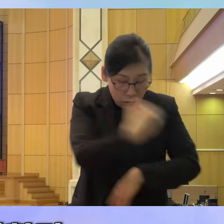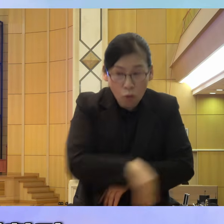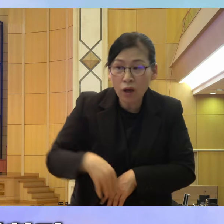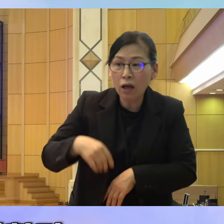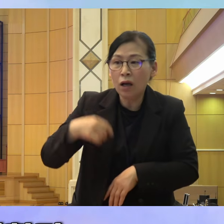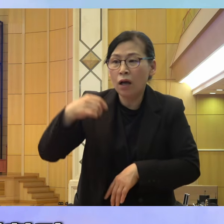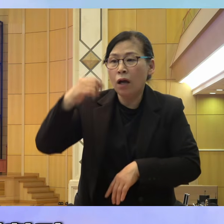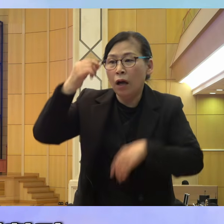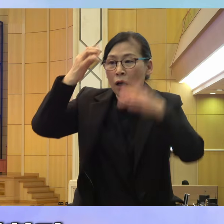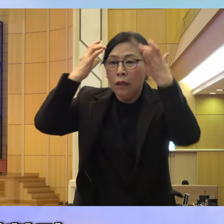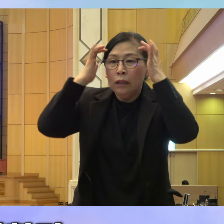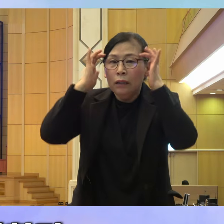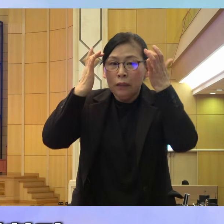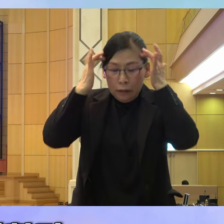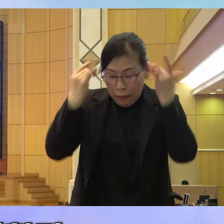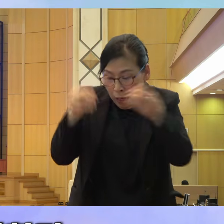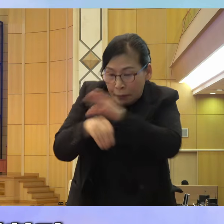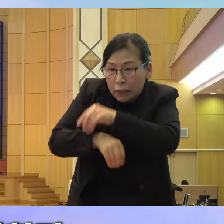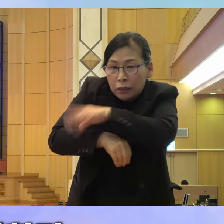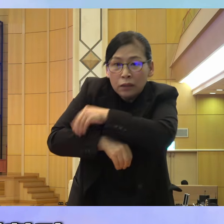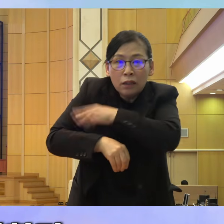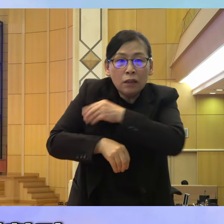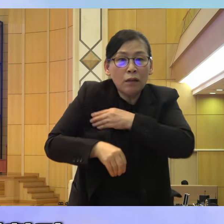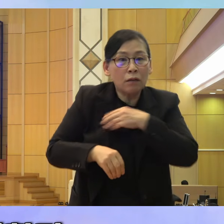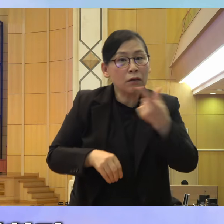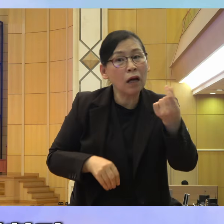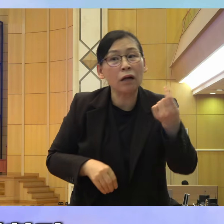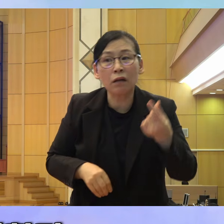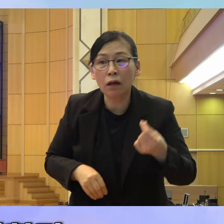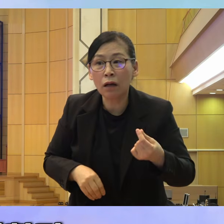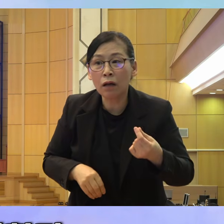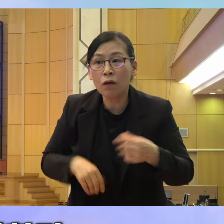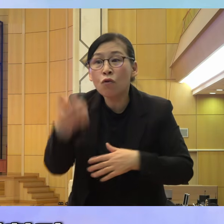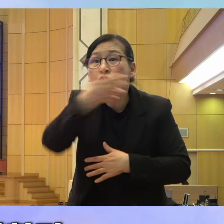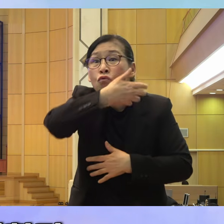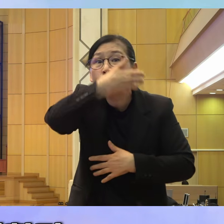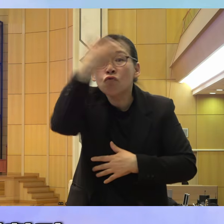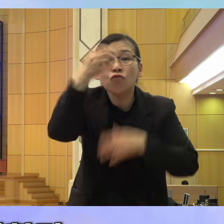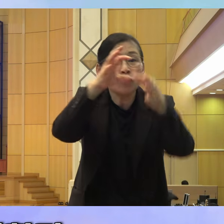붙었어? 꿈이잖아. 꿈을 통해서